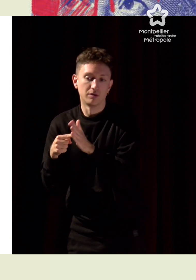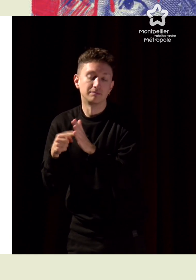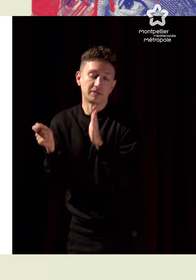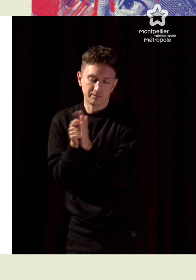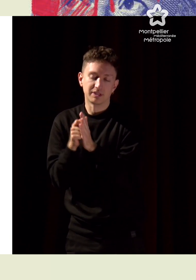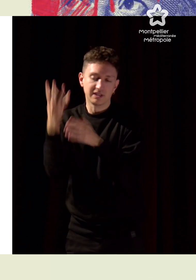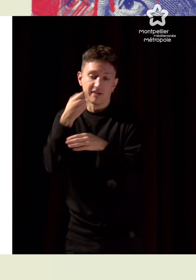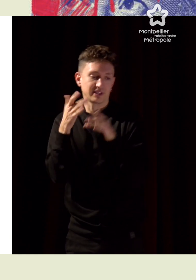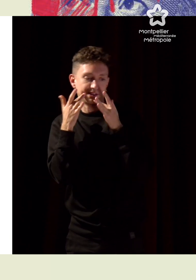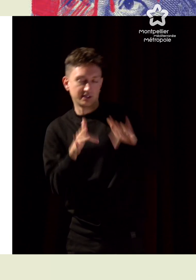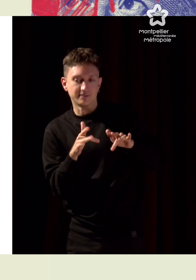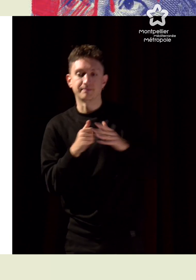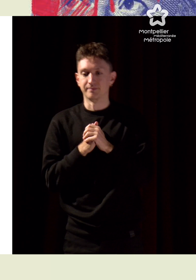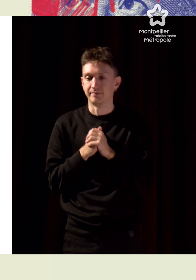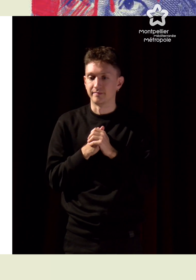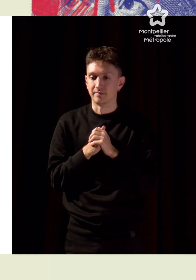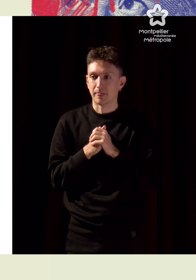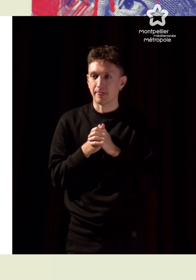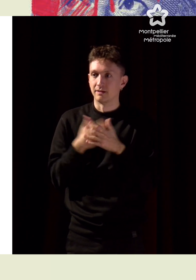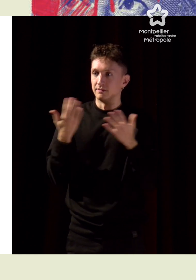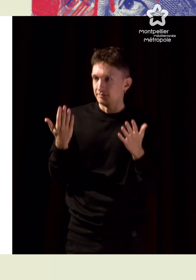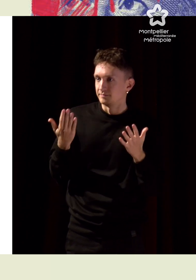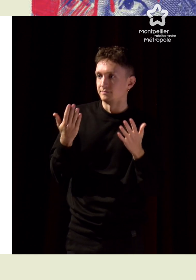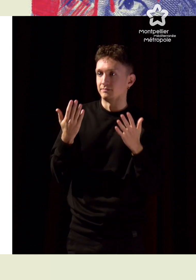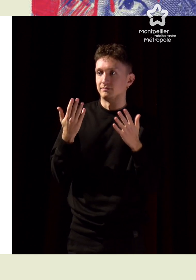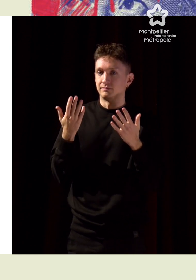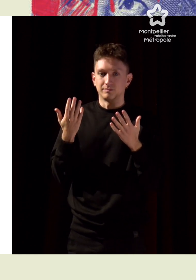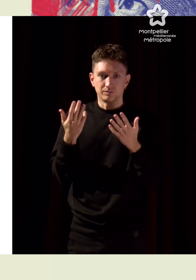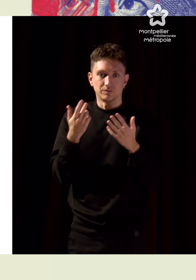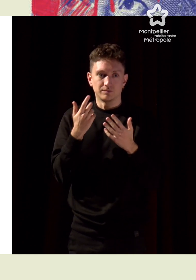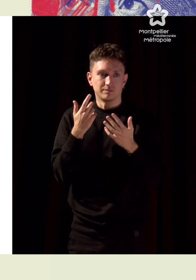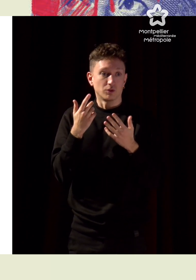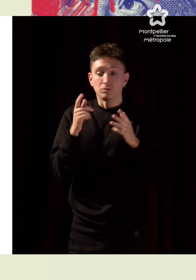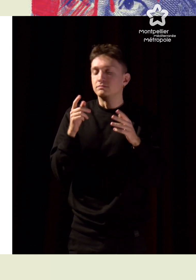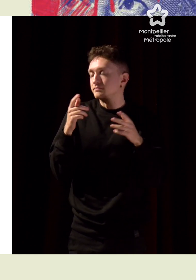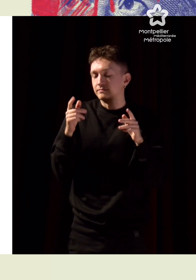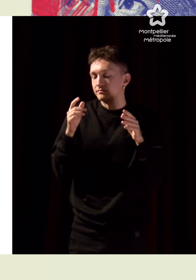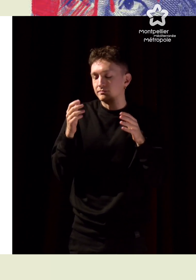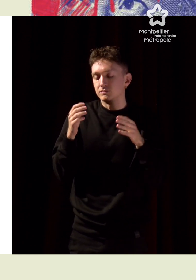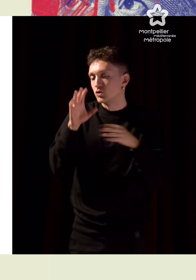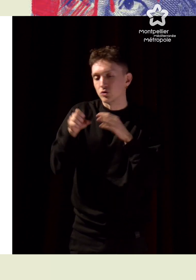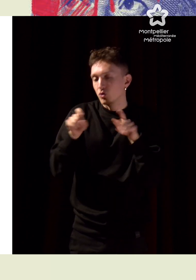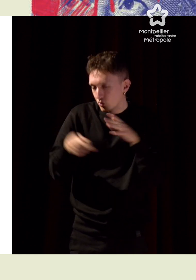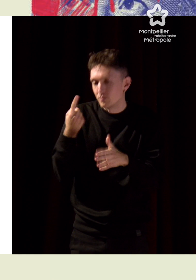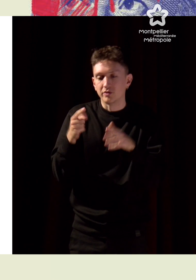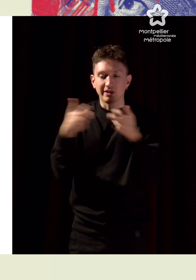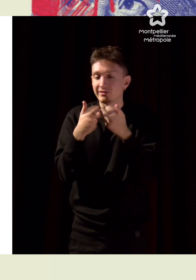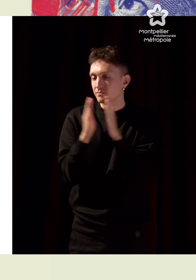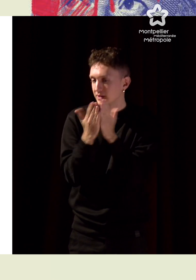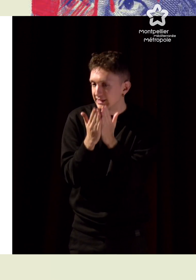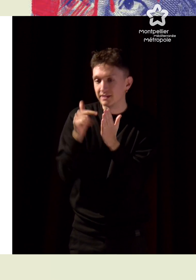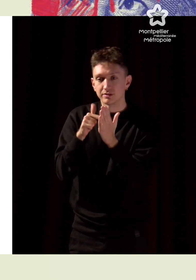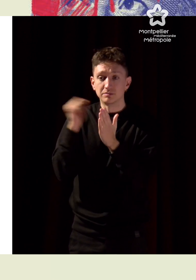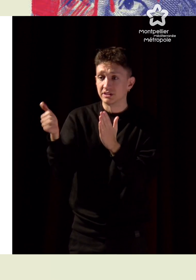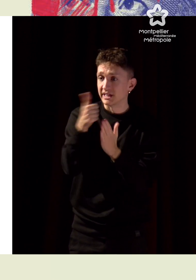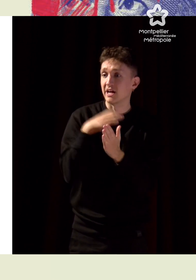2% qui vont être différents d'un individu à l'autre. Comme je vous dis, si on reprend l'analogie du livre, chacun a des chapitres qui viennent de Néandertal, mais